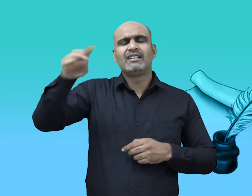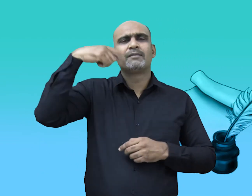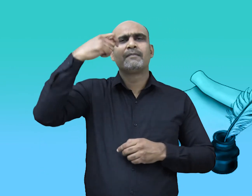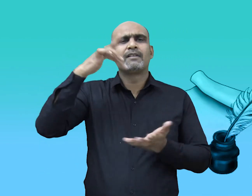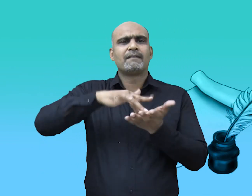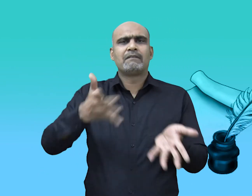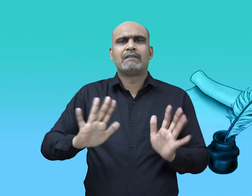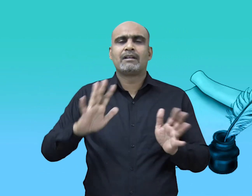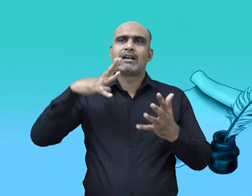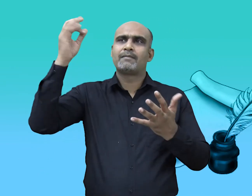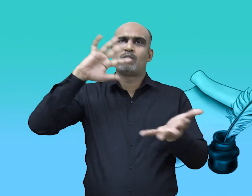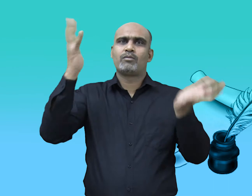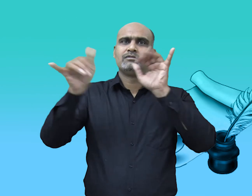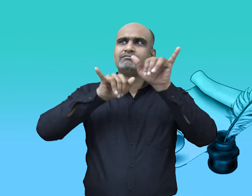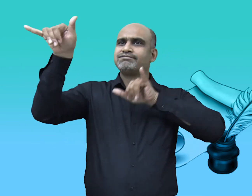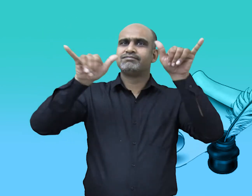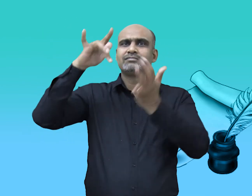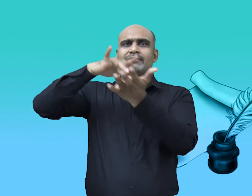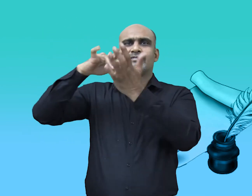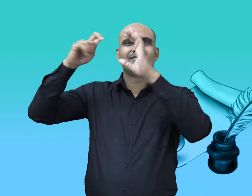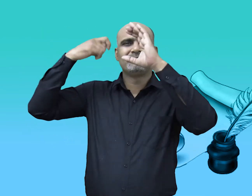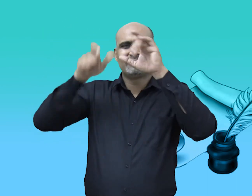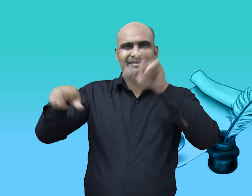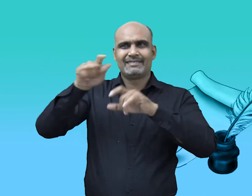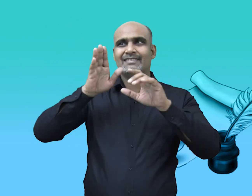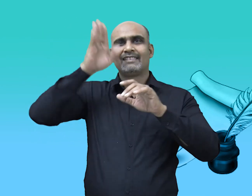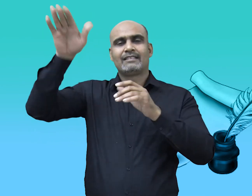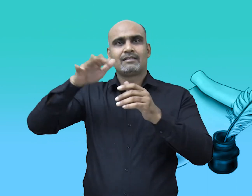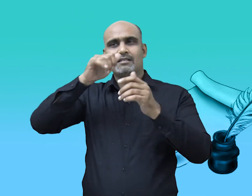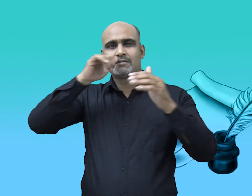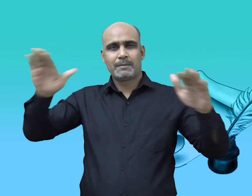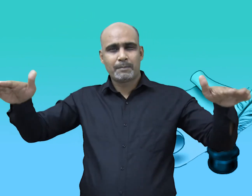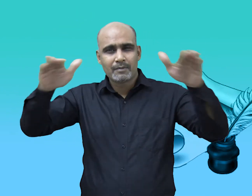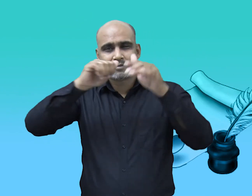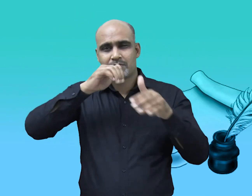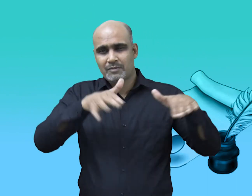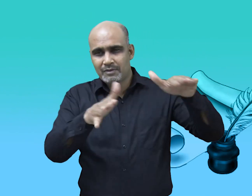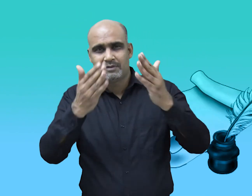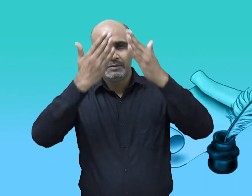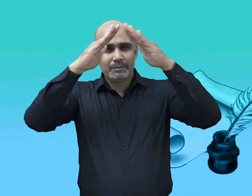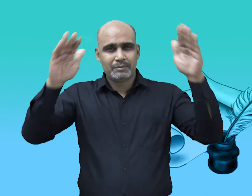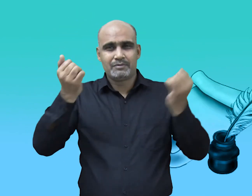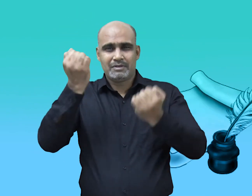देखें तो उन फिल्मों में जो दृश्य दिखाए जाते हैं वो अधिकतम बाहरी देशों के होते हैं। जिस प्रकार के पहाड़,